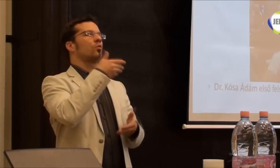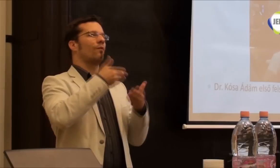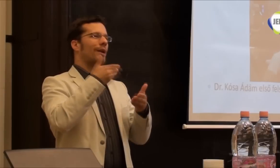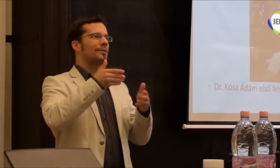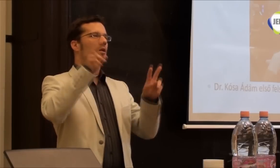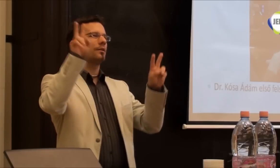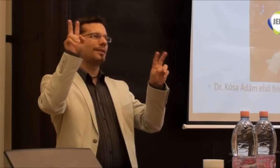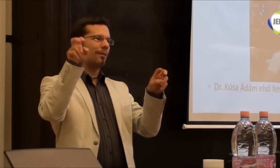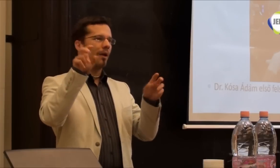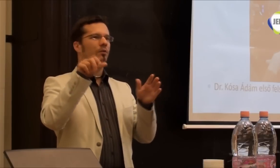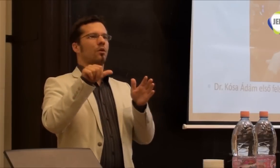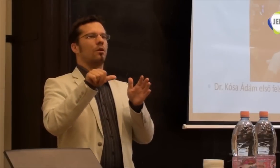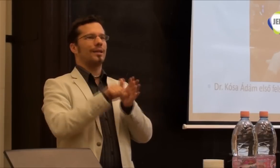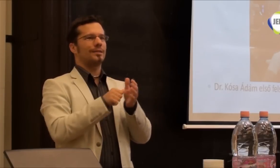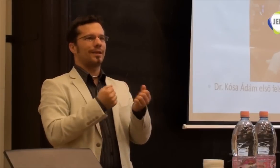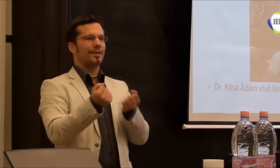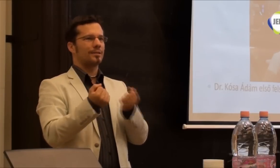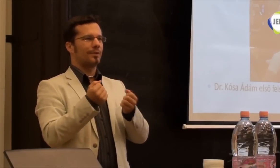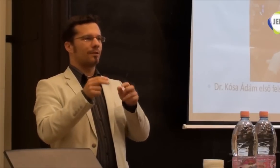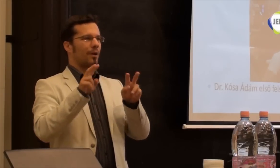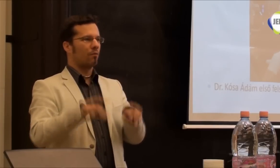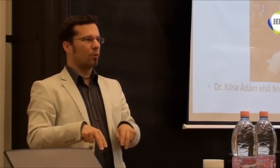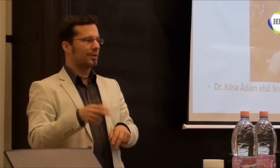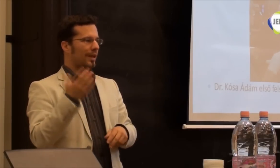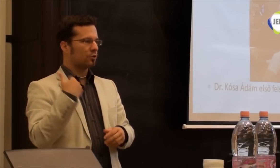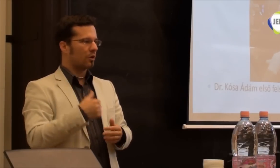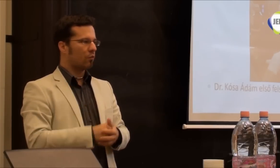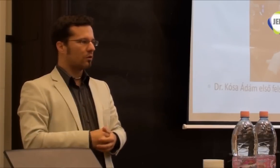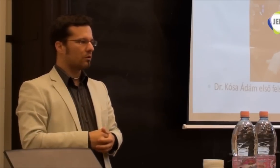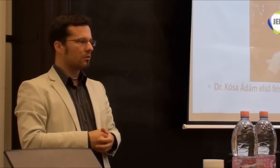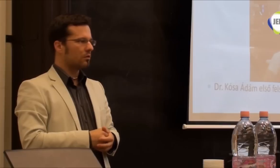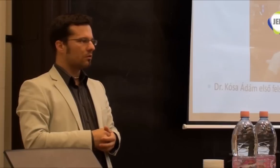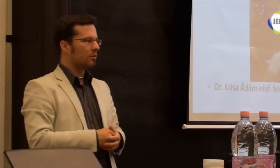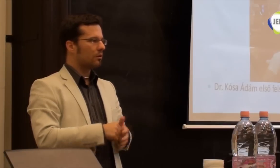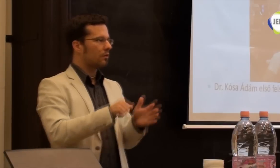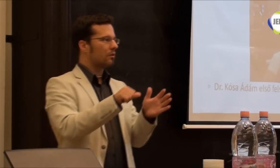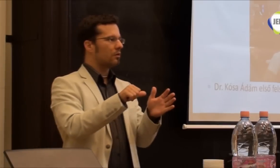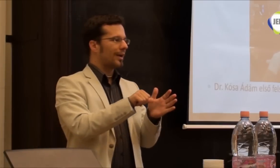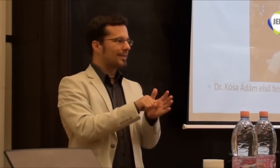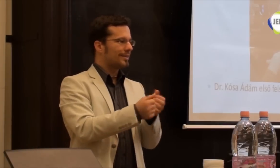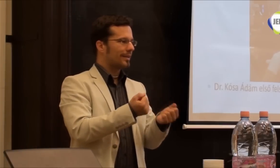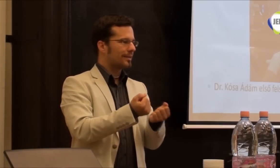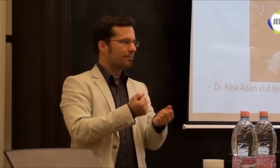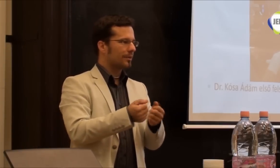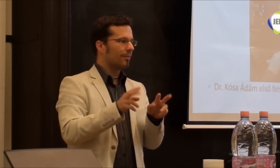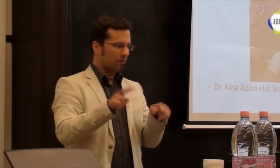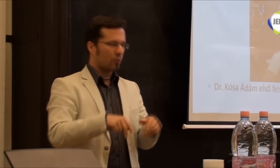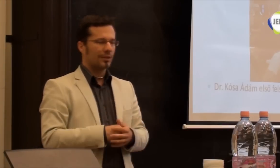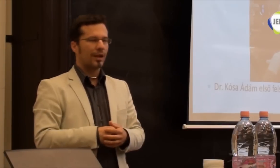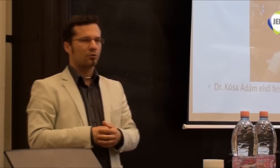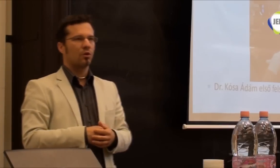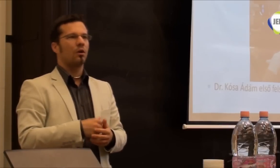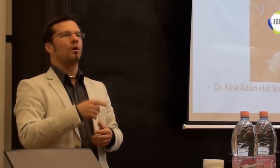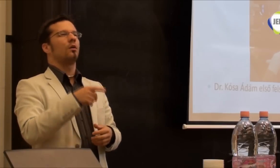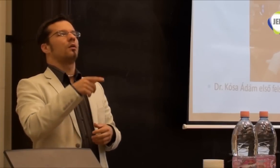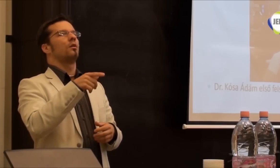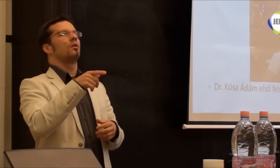illetve ünnepség. A konferencia témája az ENSZ egyezmény megvalósítása